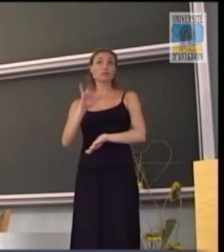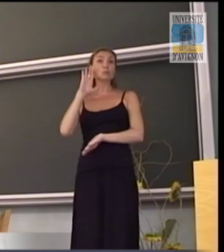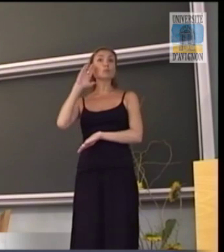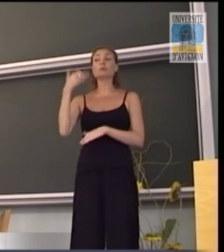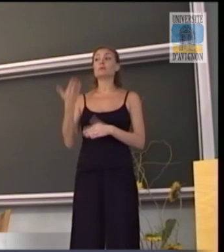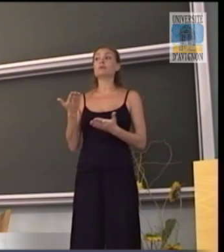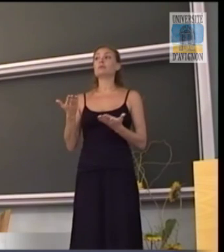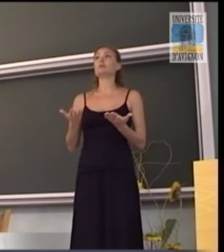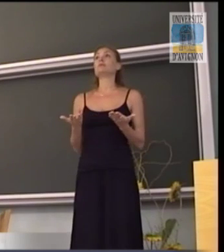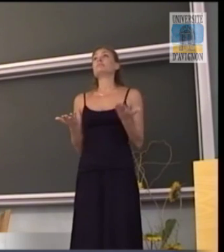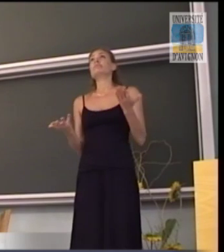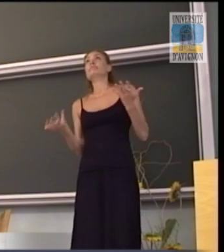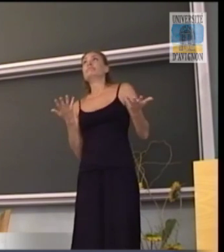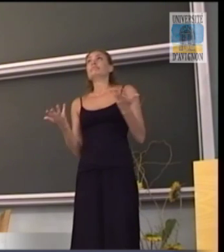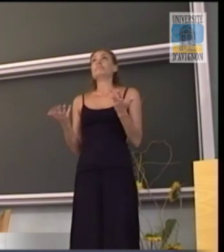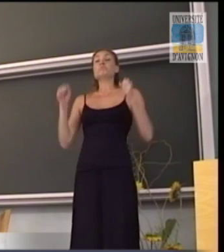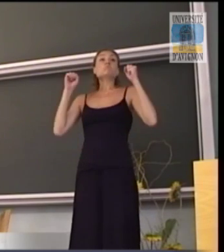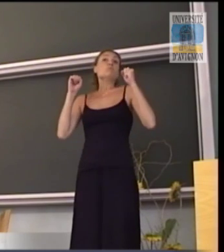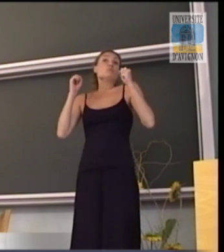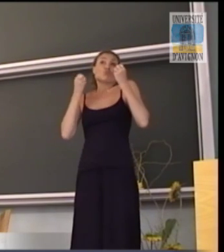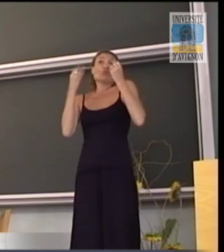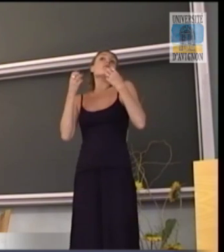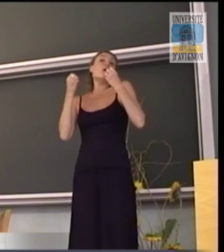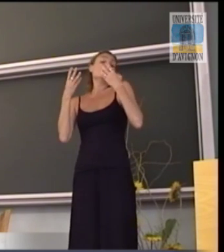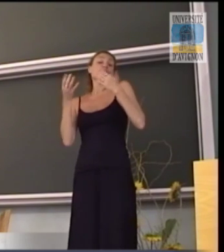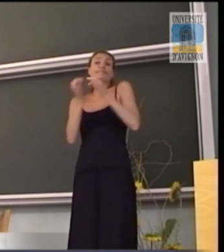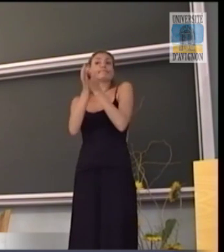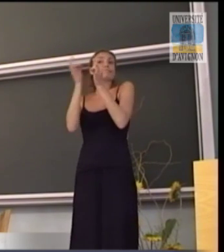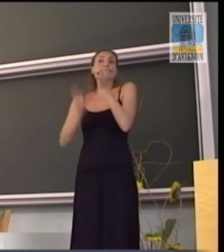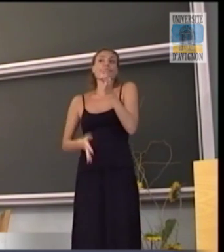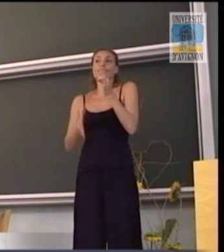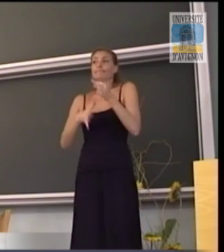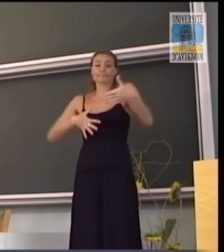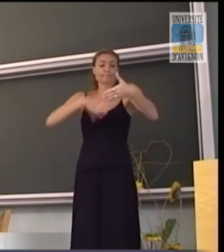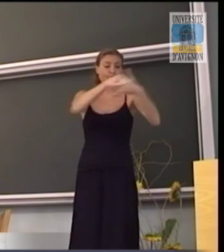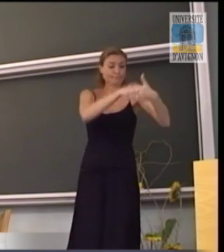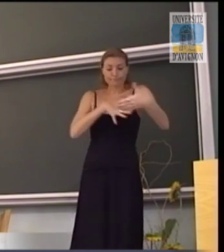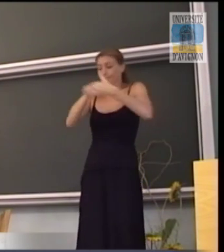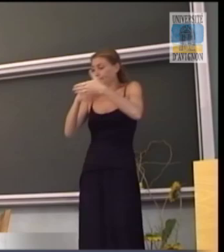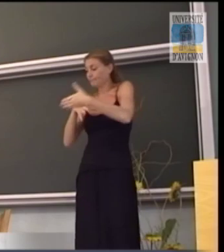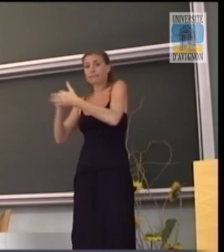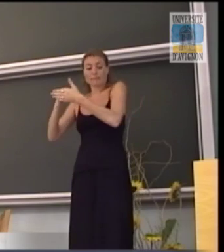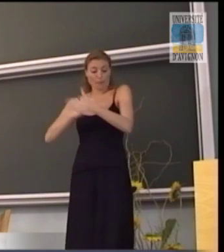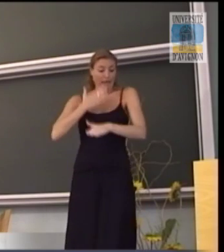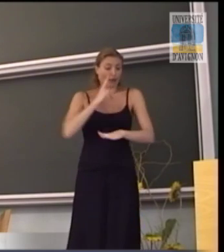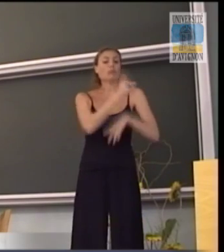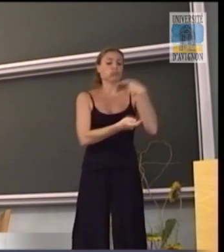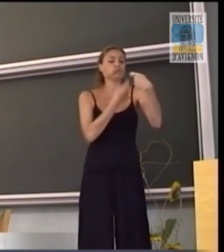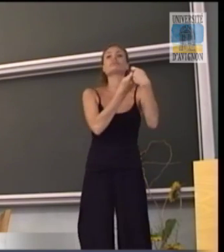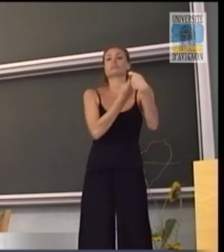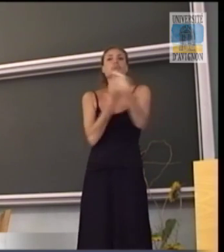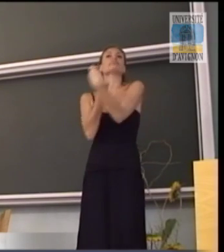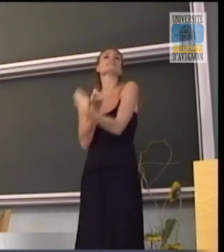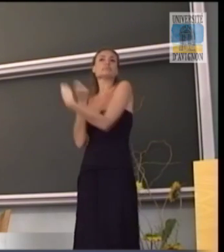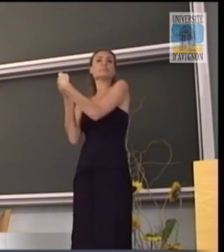sommes tentés de nous regrouper par sensibilité, ce qu'on appelle le communautarisme. Or, nous avons cette chance incroyable